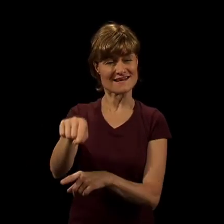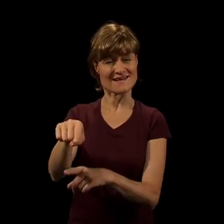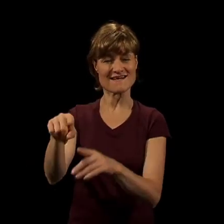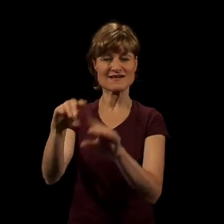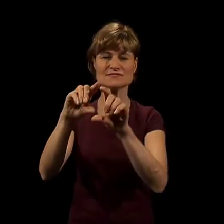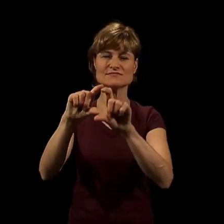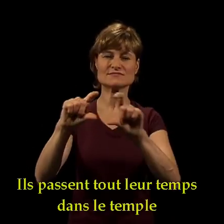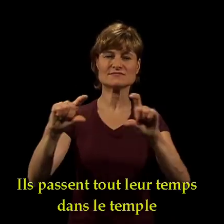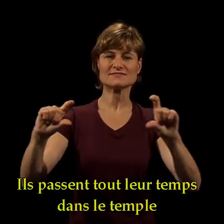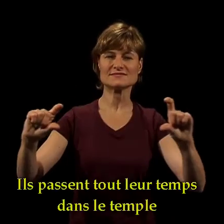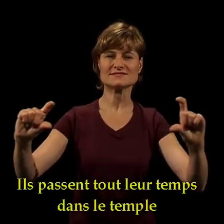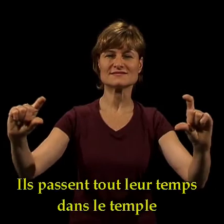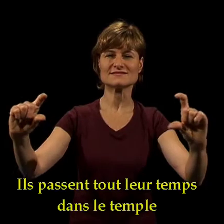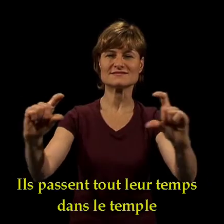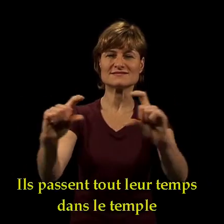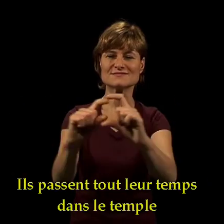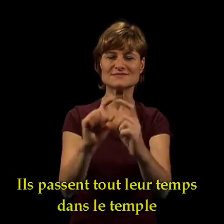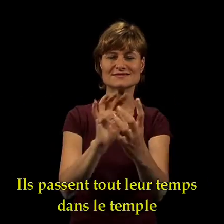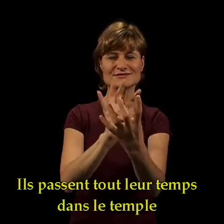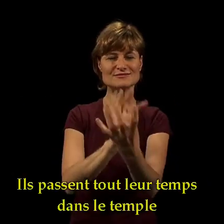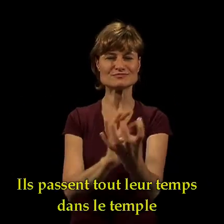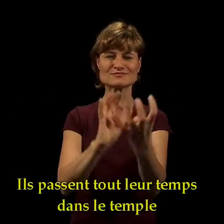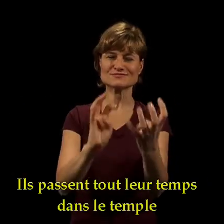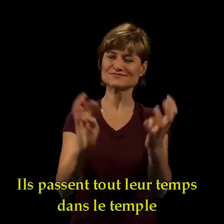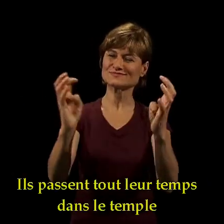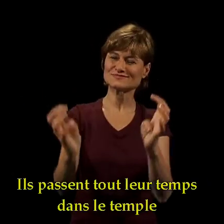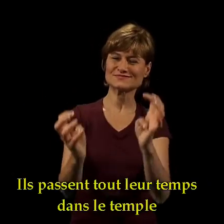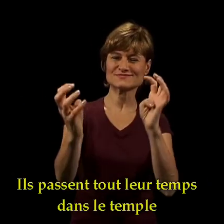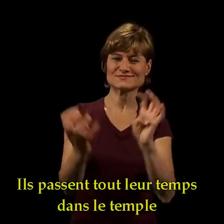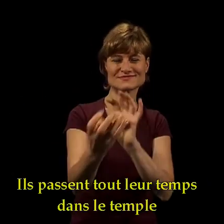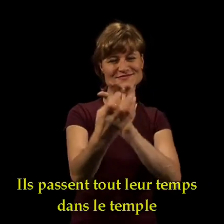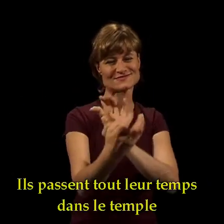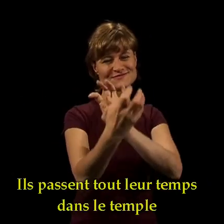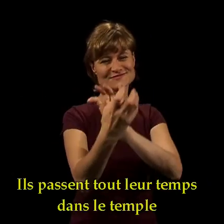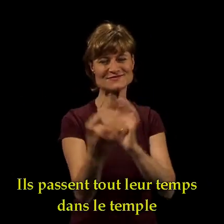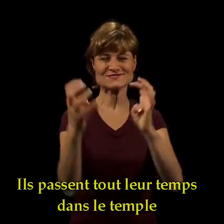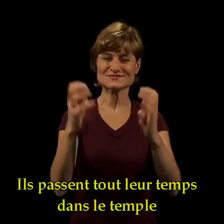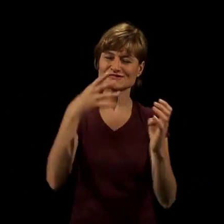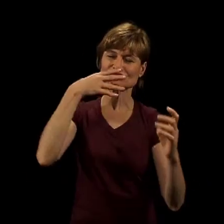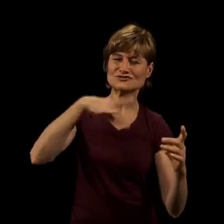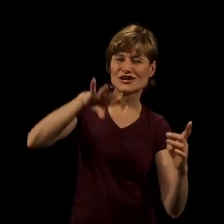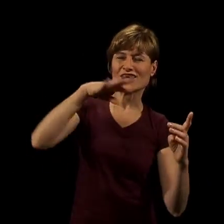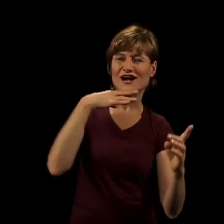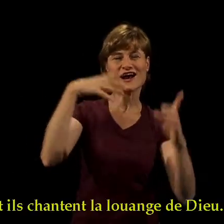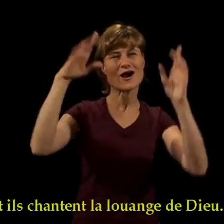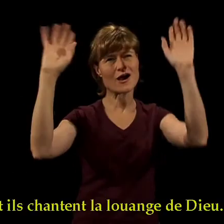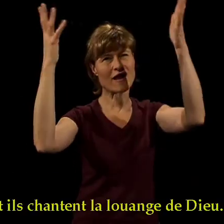Ils passent tout leur temps dans le temple et ils chantent la louange de Dieu.